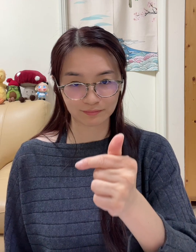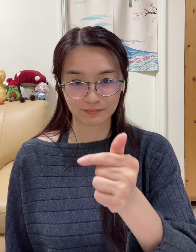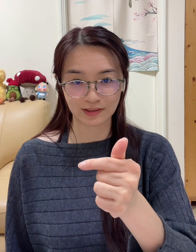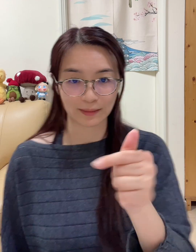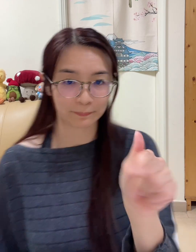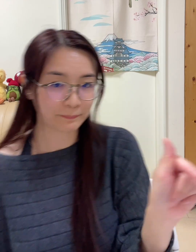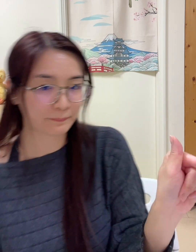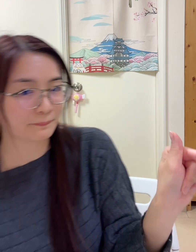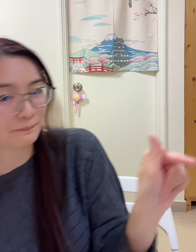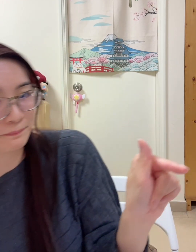10